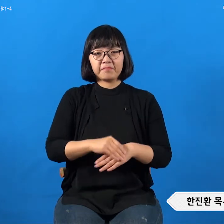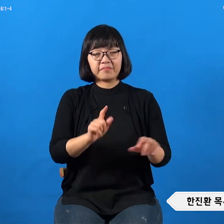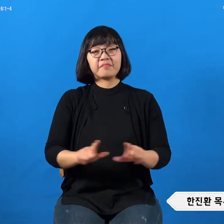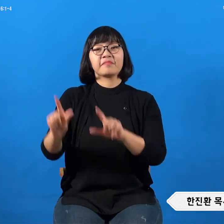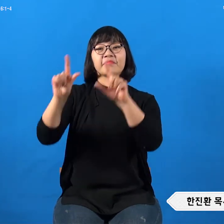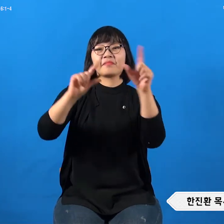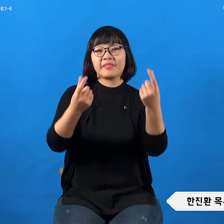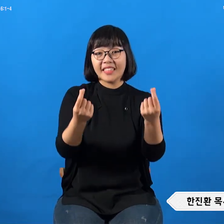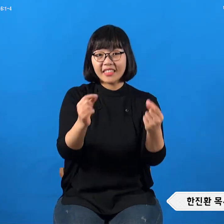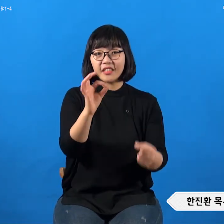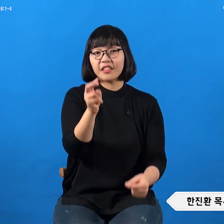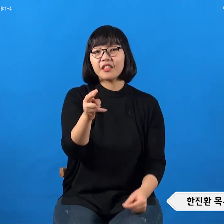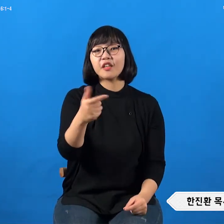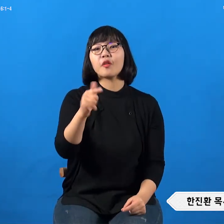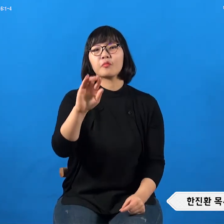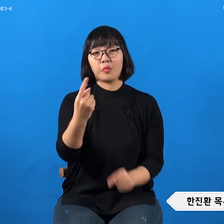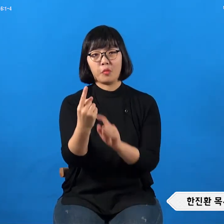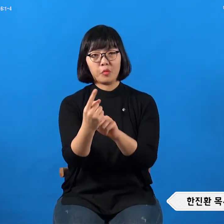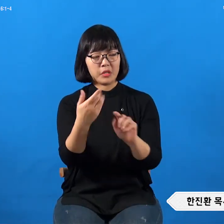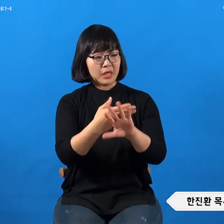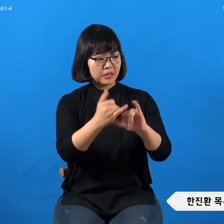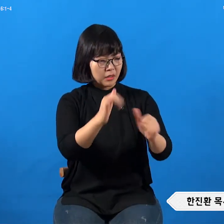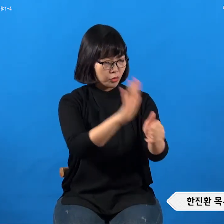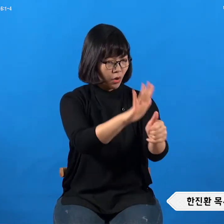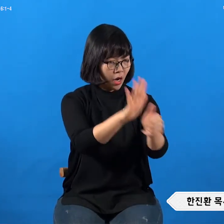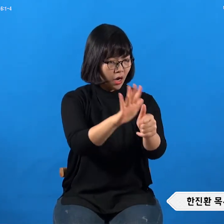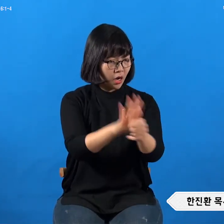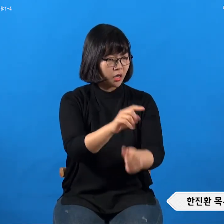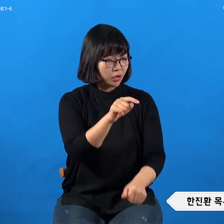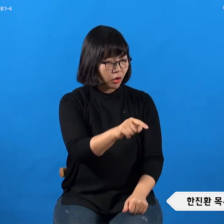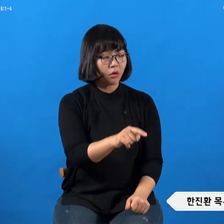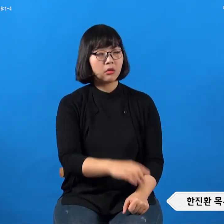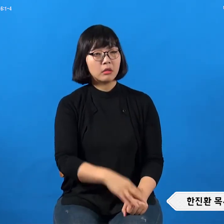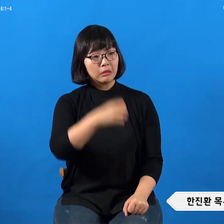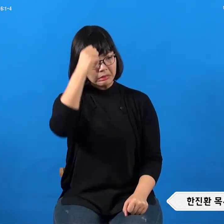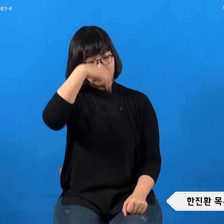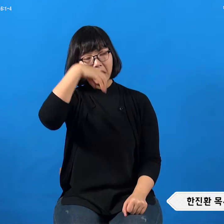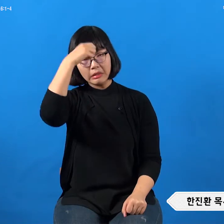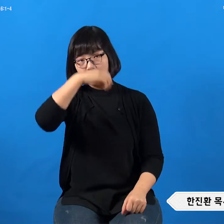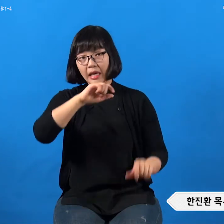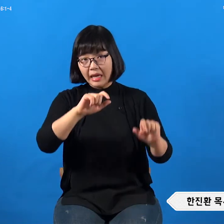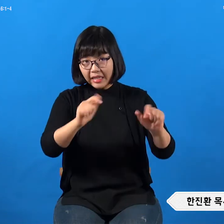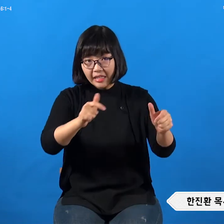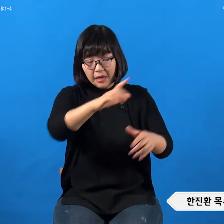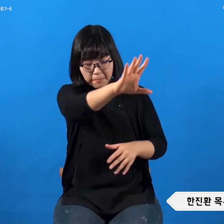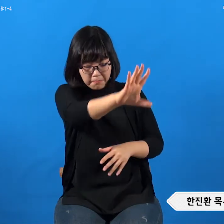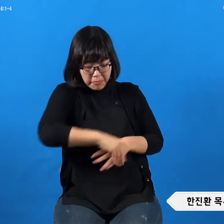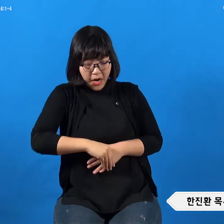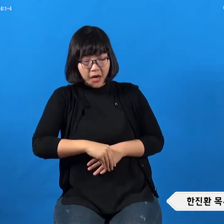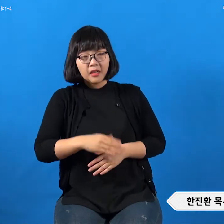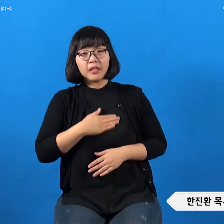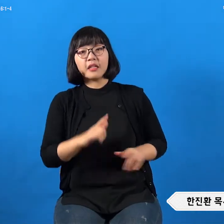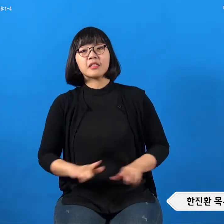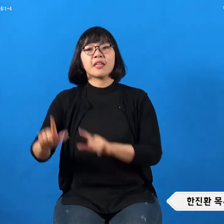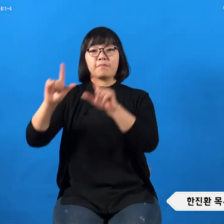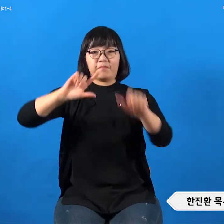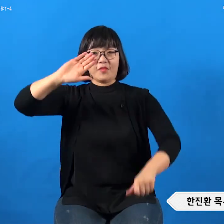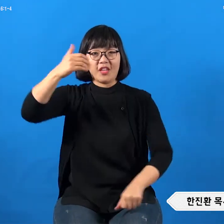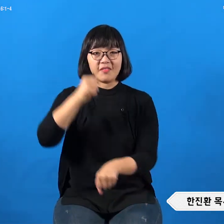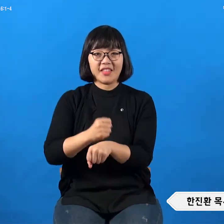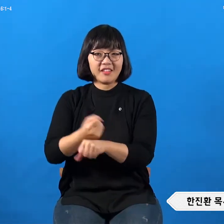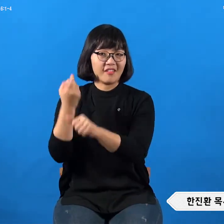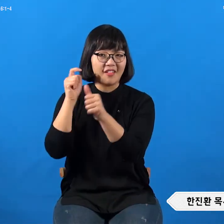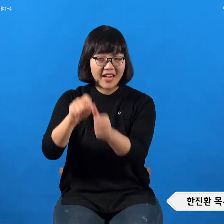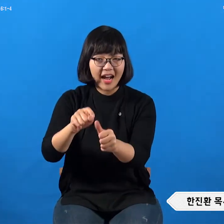되듯이 연보하는 것도 내 삶의 일부분이 되어서 생활화되도록 하라. 그것이 오늘 말씀이